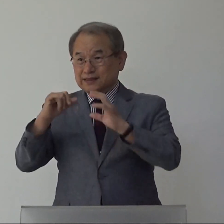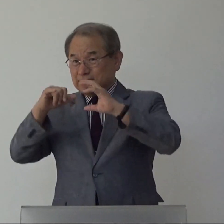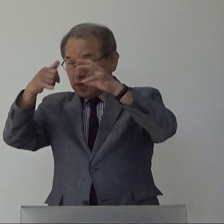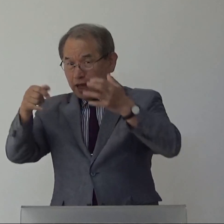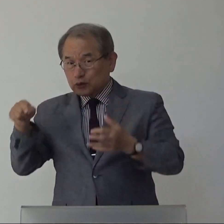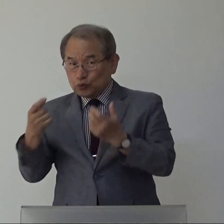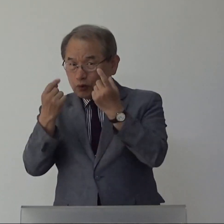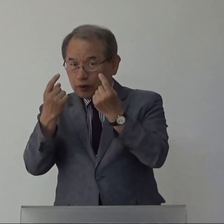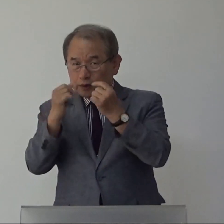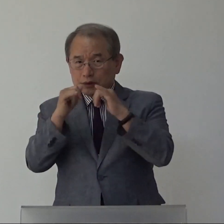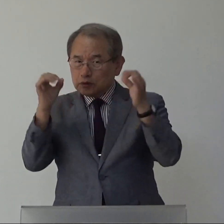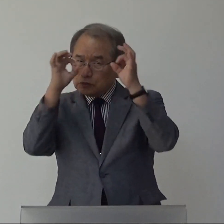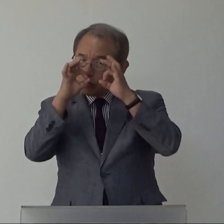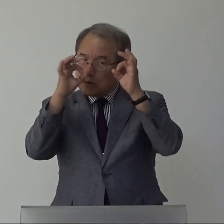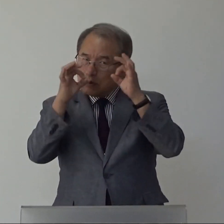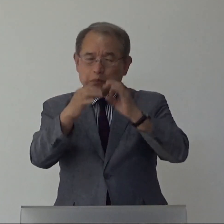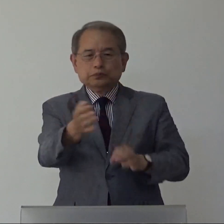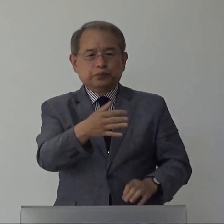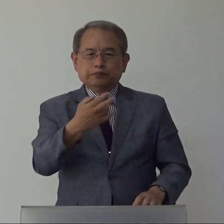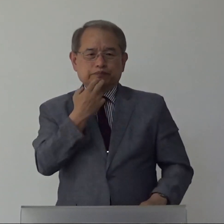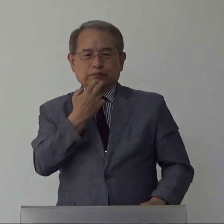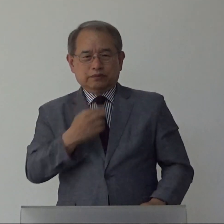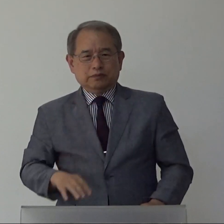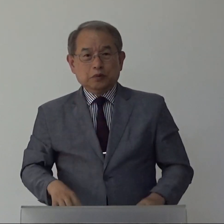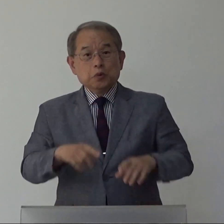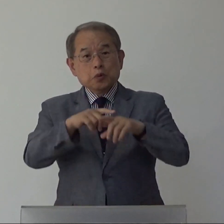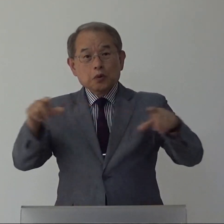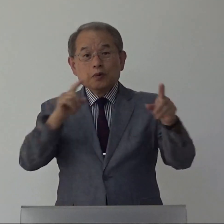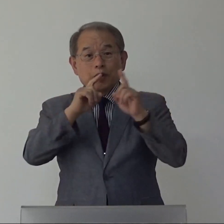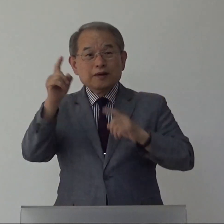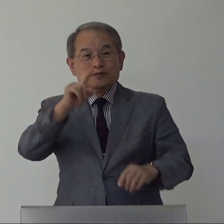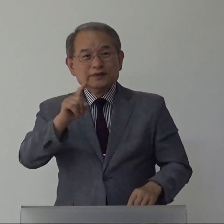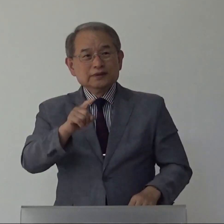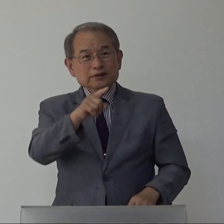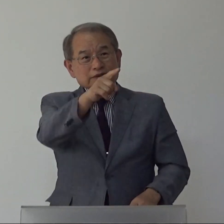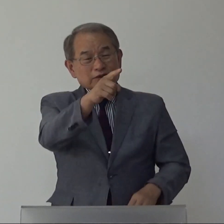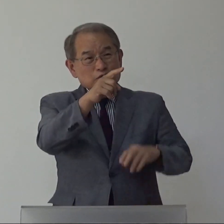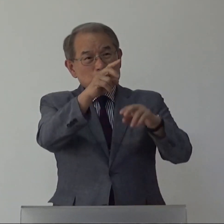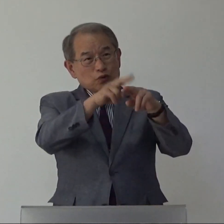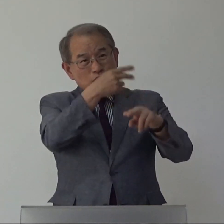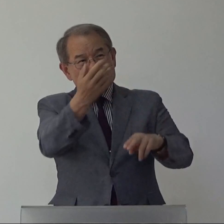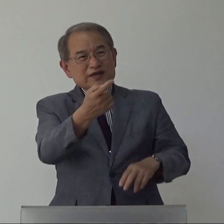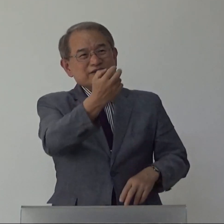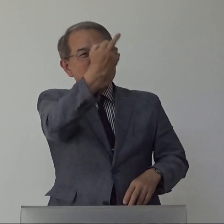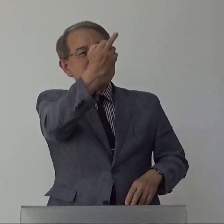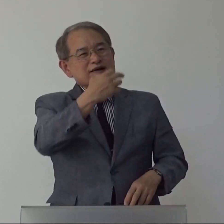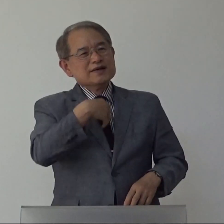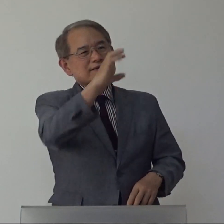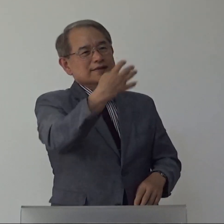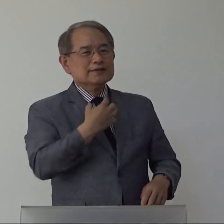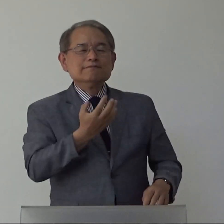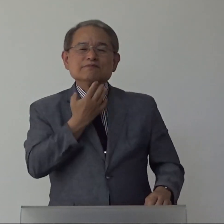나도 동생에게 이런 선물을 줄 수 있는 형이 됐으면 좋겠다 하고 말했다는 것입니다. 이런 말을 하는 사람은 많지